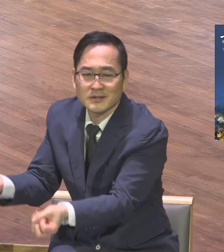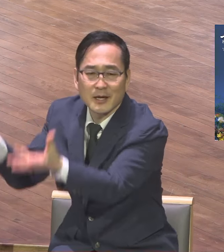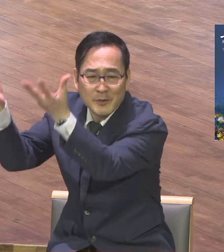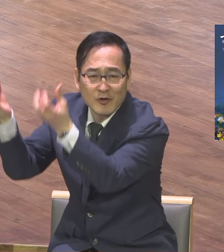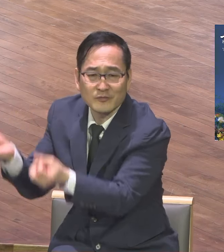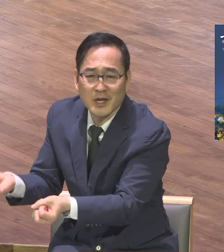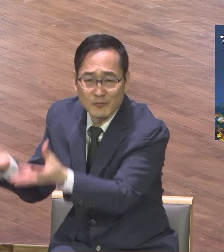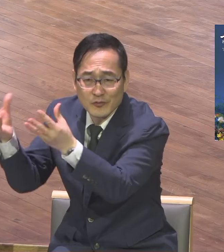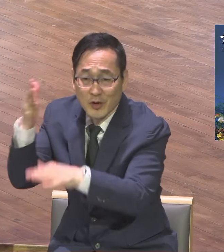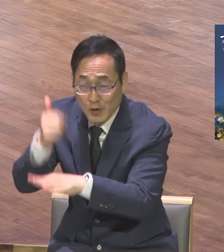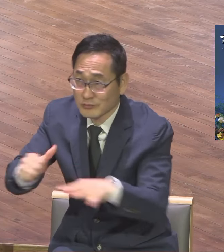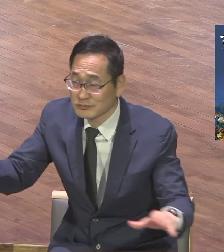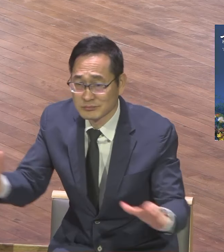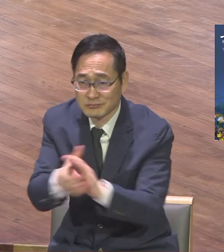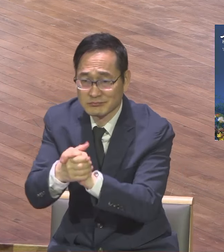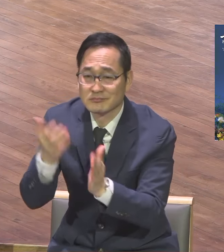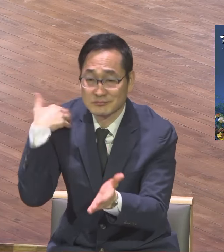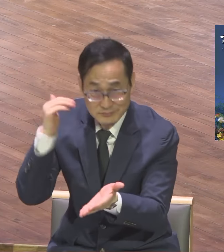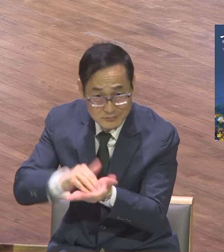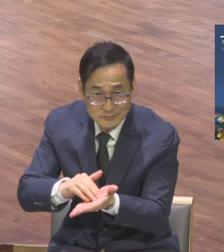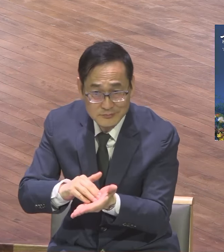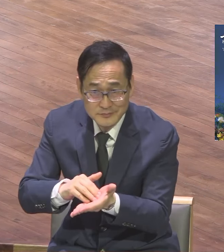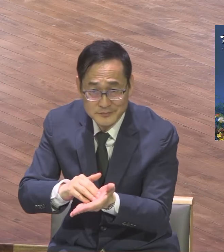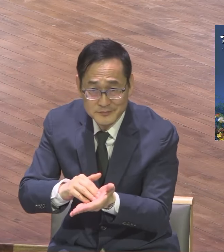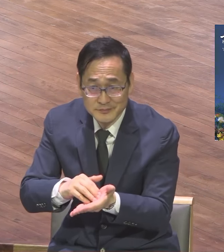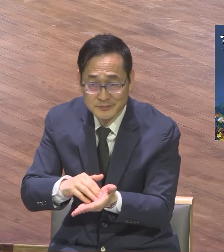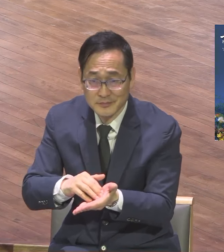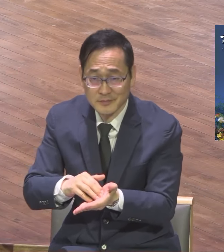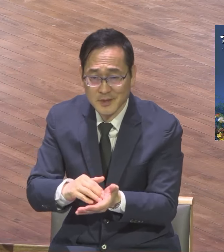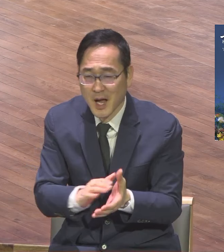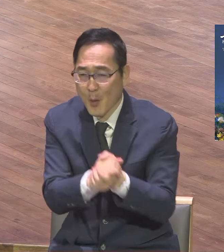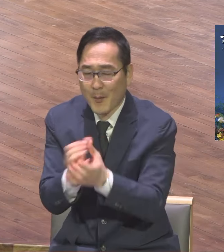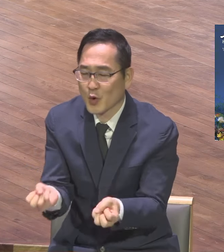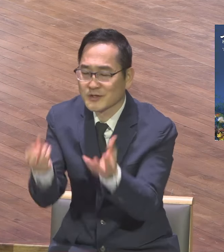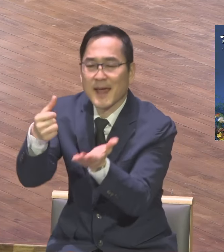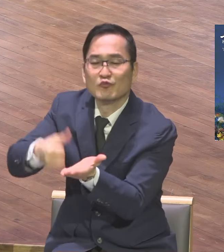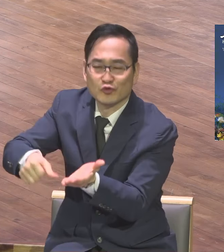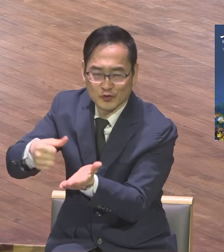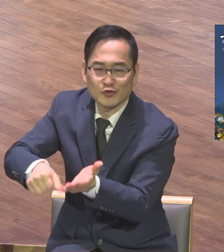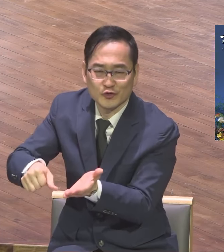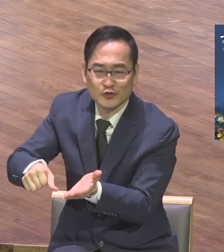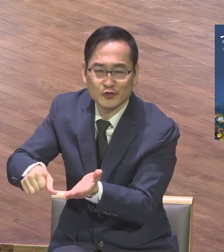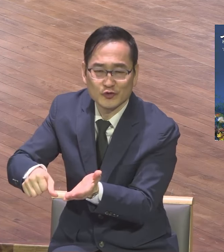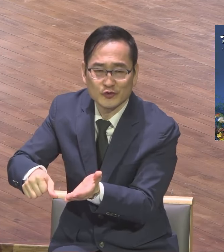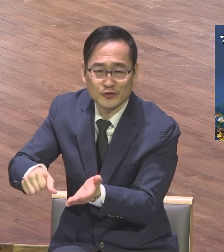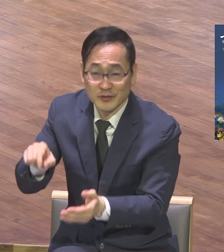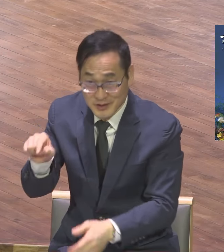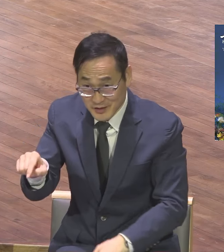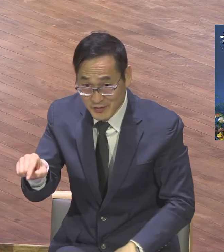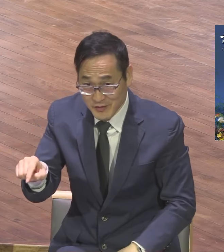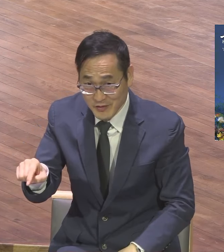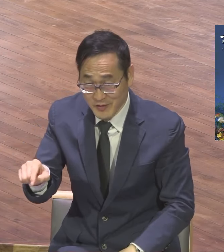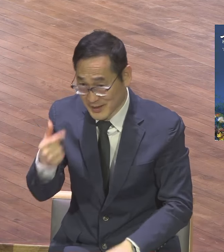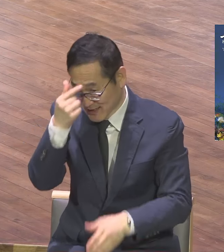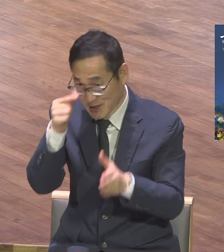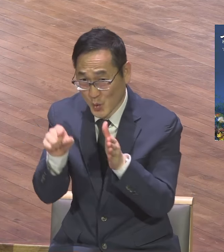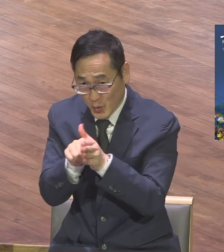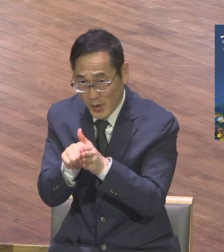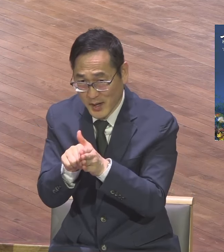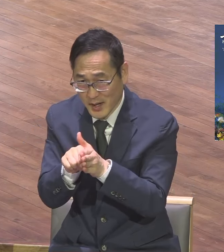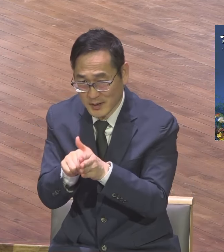이 화목 제물에는 기독교의 핵심과 이 본질 문제가 다 담겨져